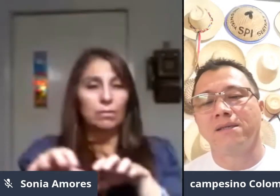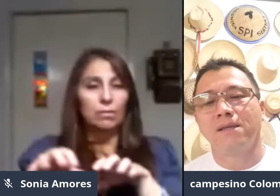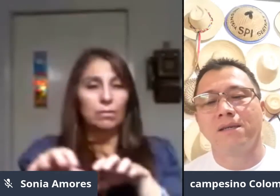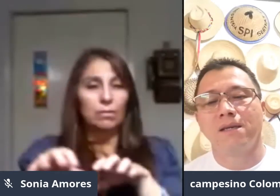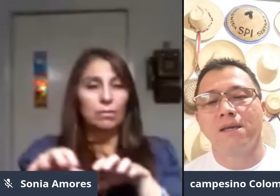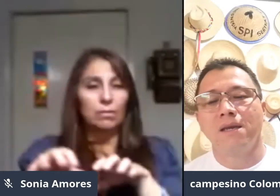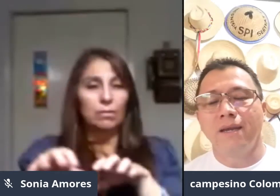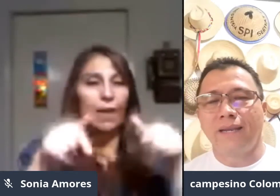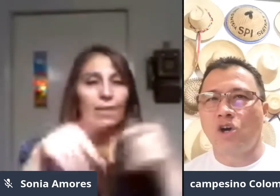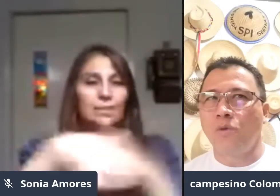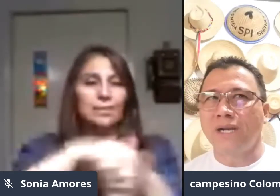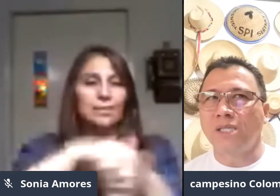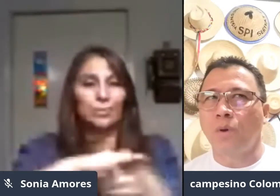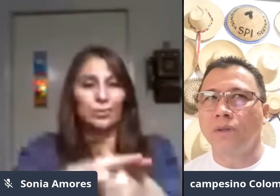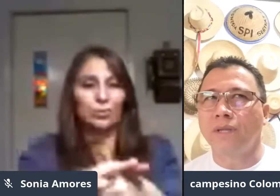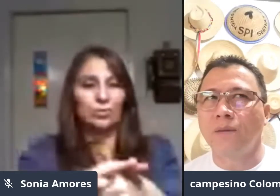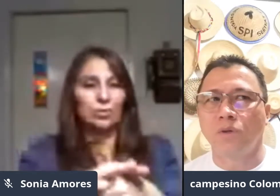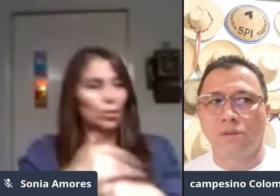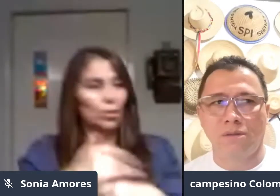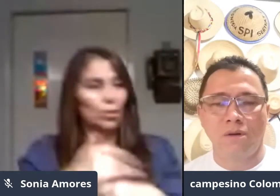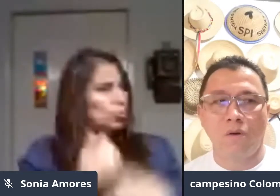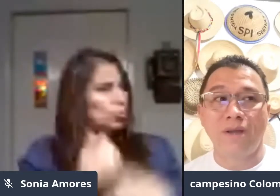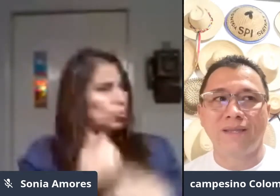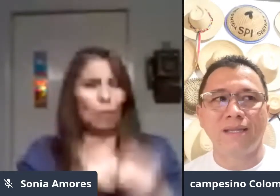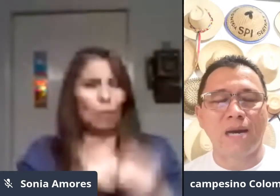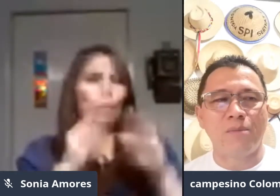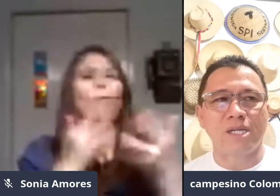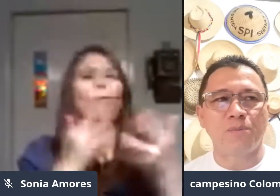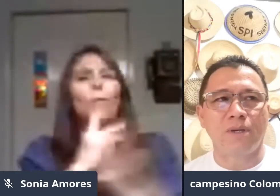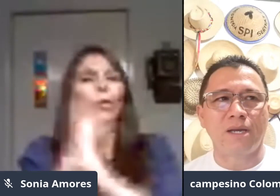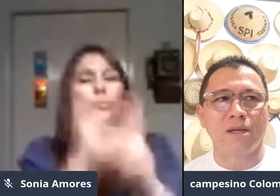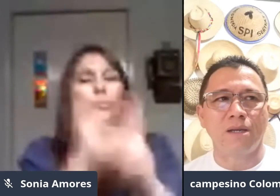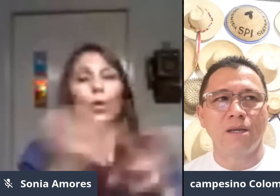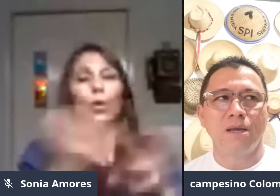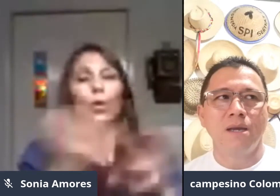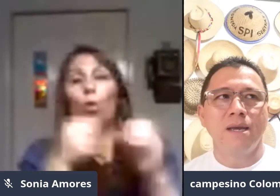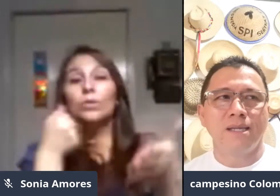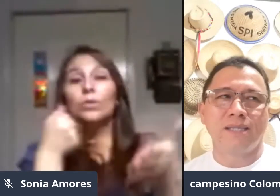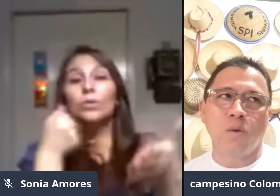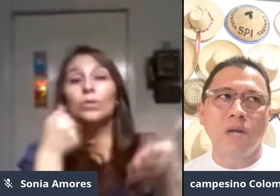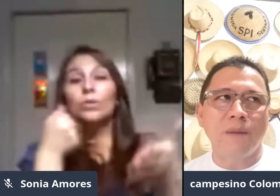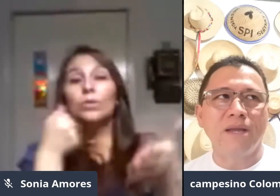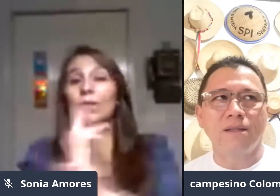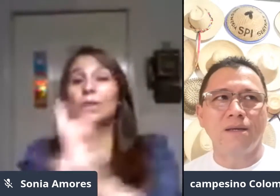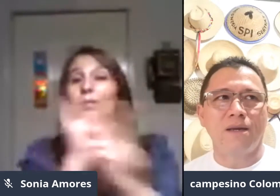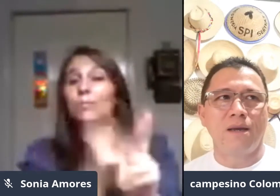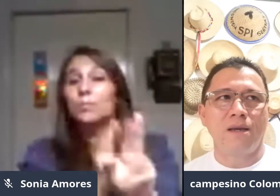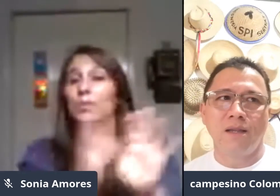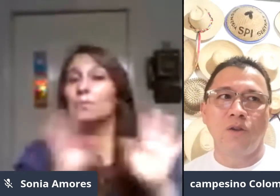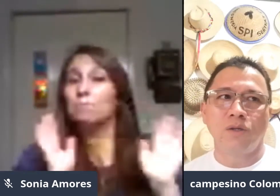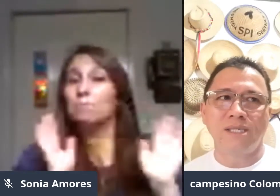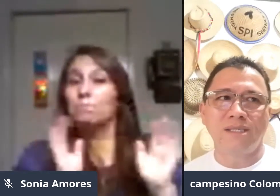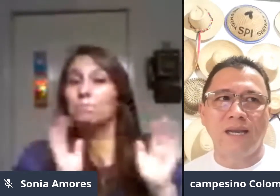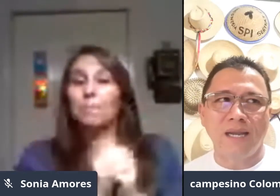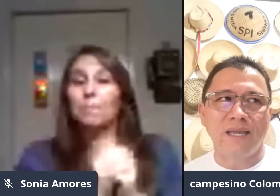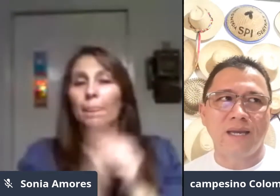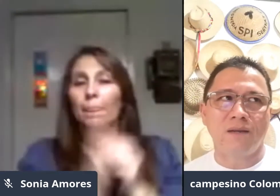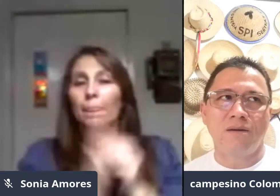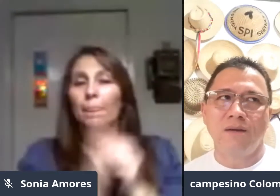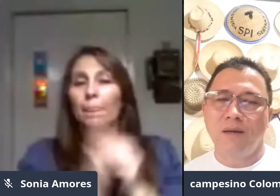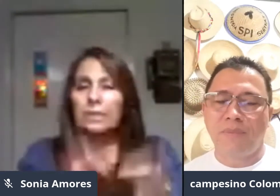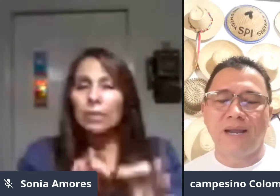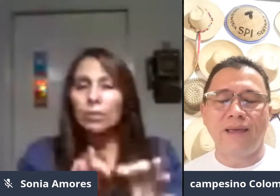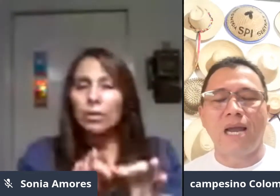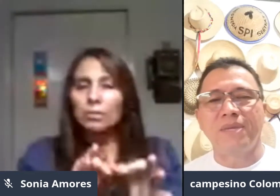crisis, de cómo respondemos o intentamos responder. Y seguramente nos están